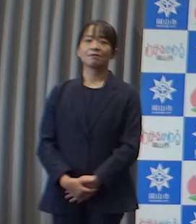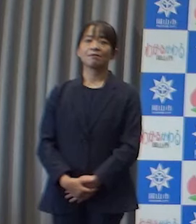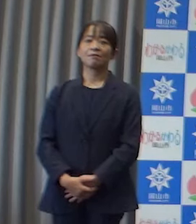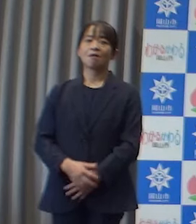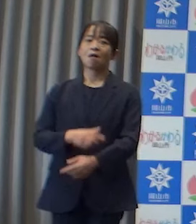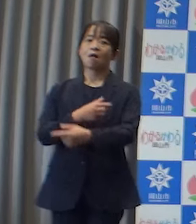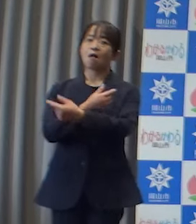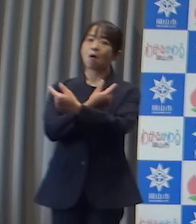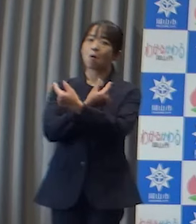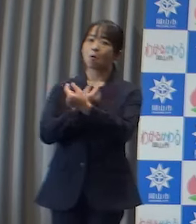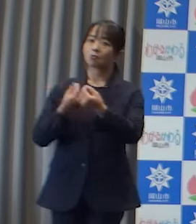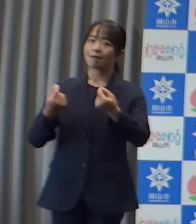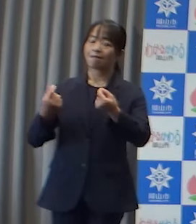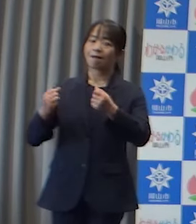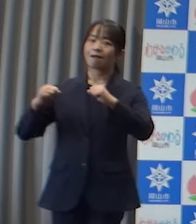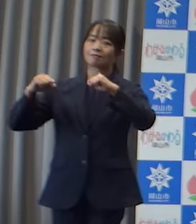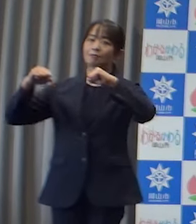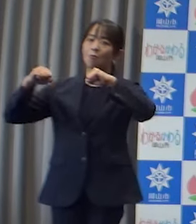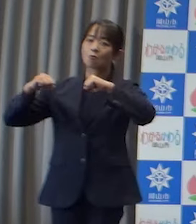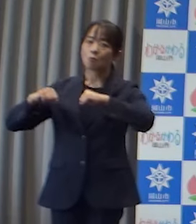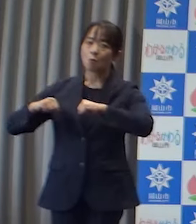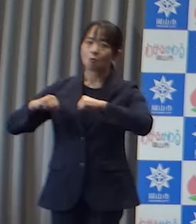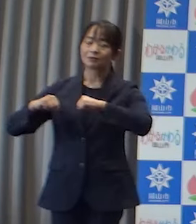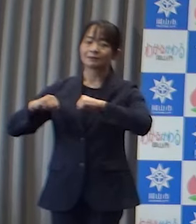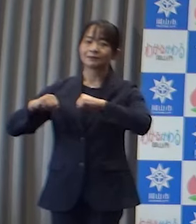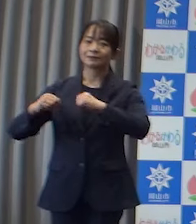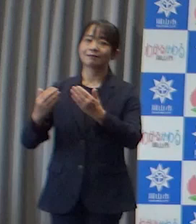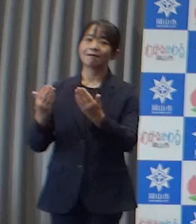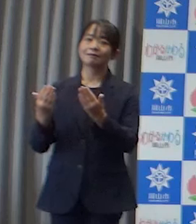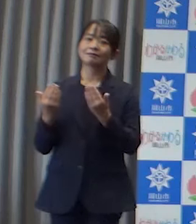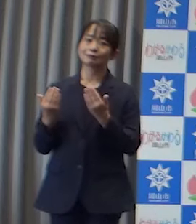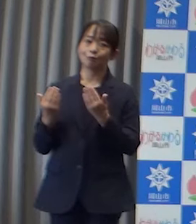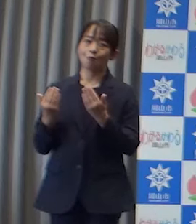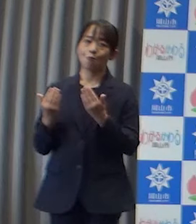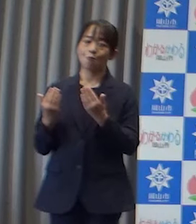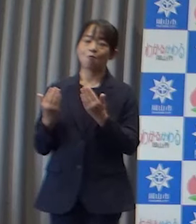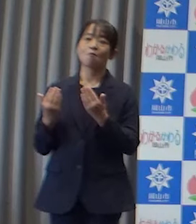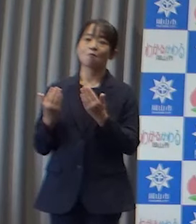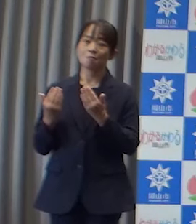の合意なんですよね。まあ、今回は